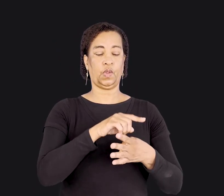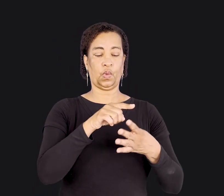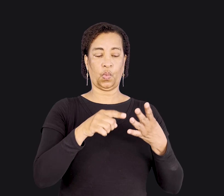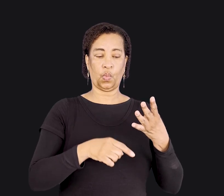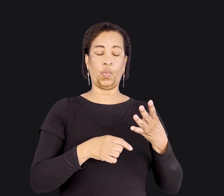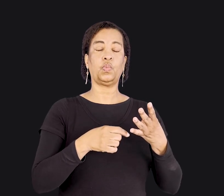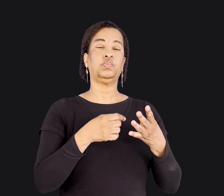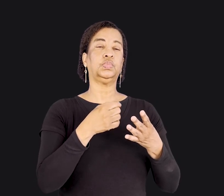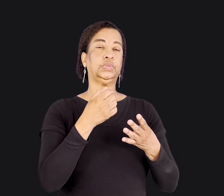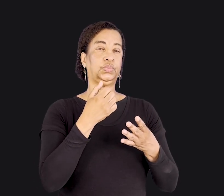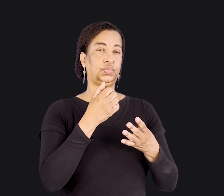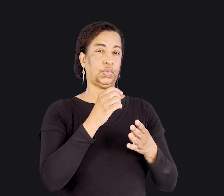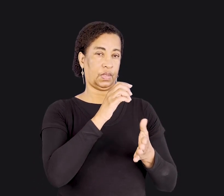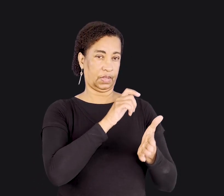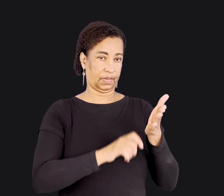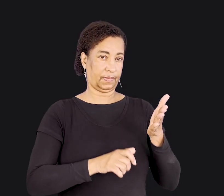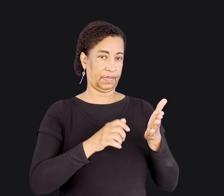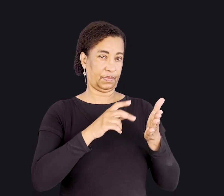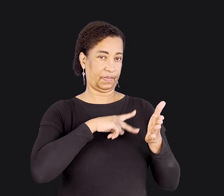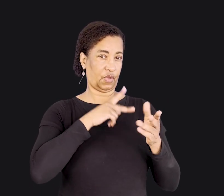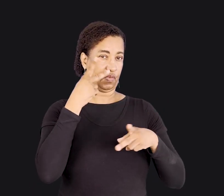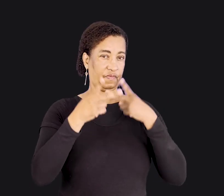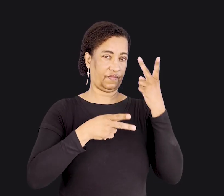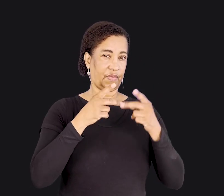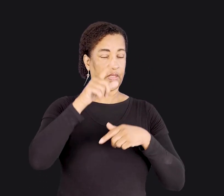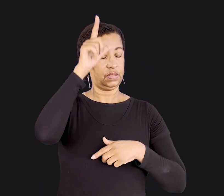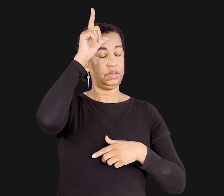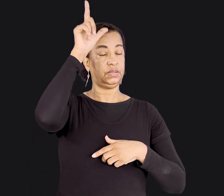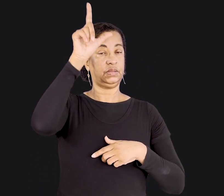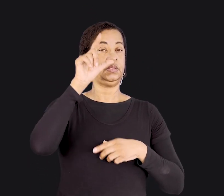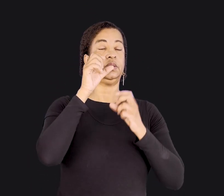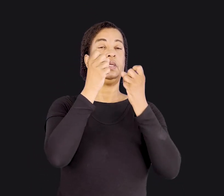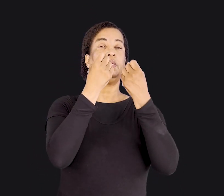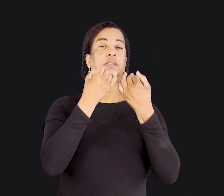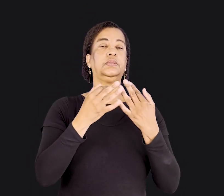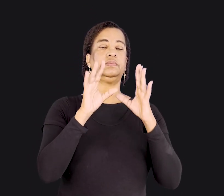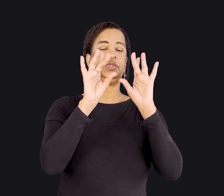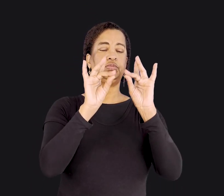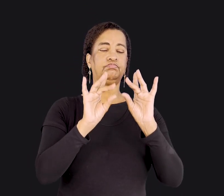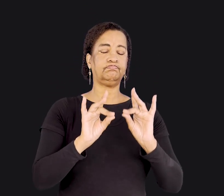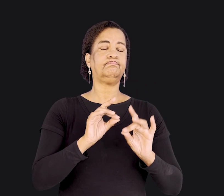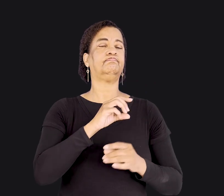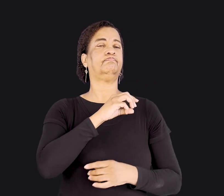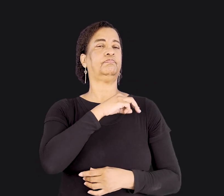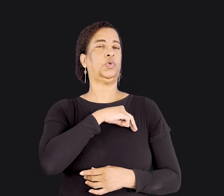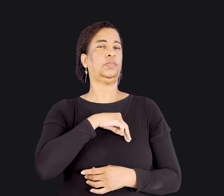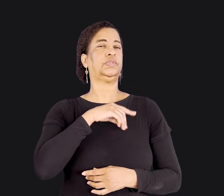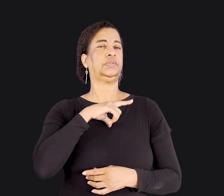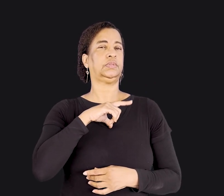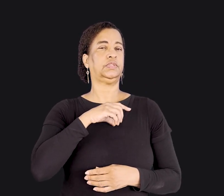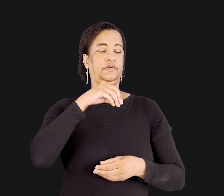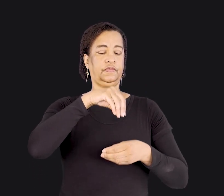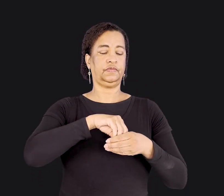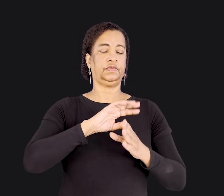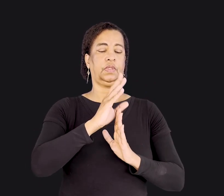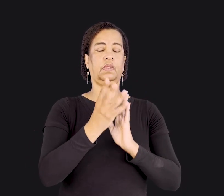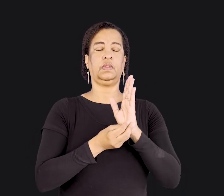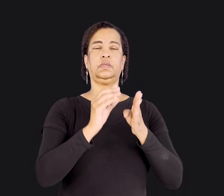primeiros capítulos, Paulo fala sobre liderança e descreve o ministério que teve na igreja de Corinto. Ele fala sobre